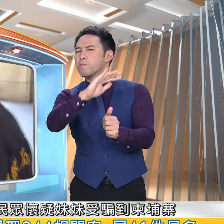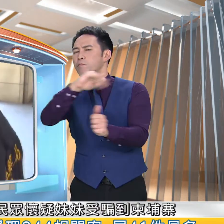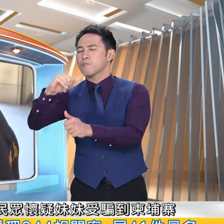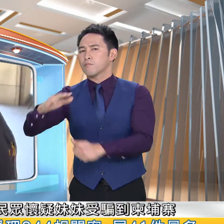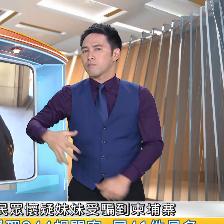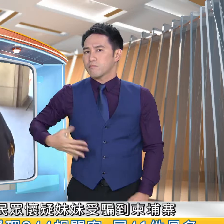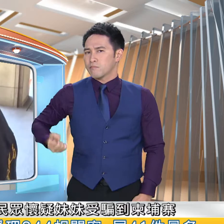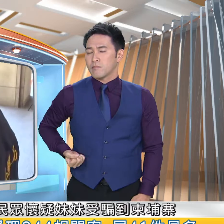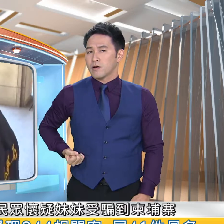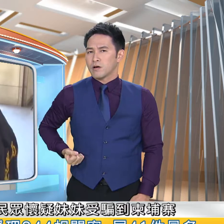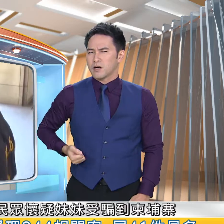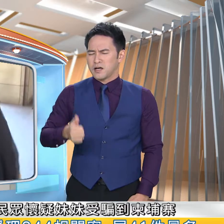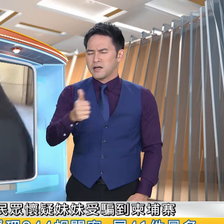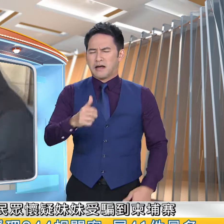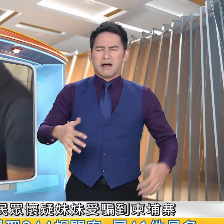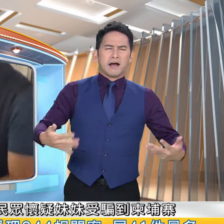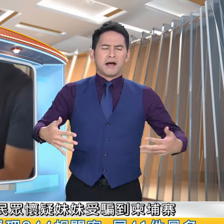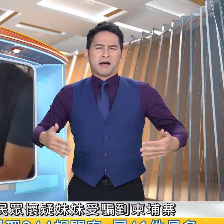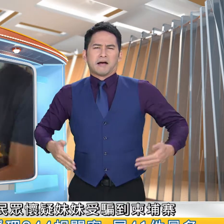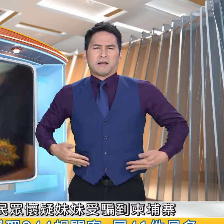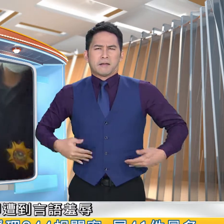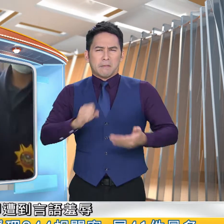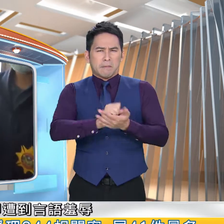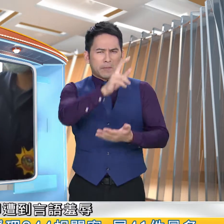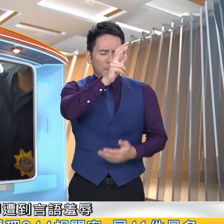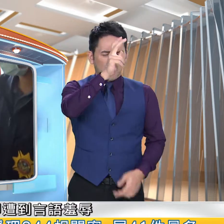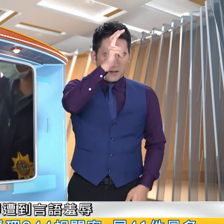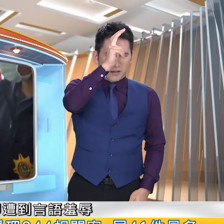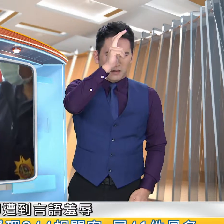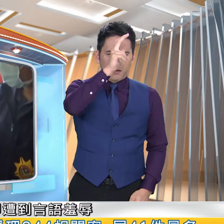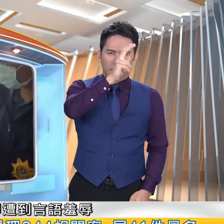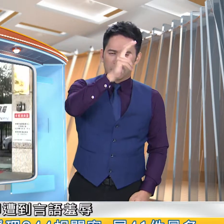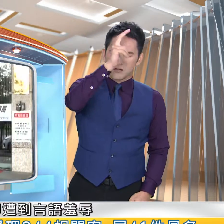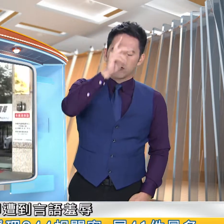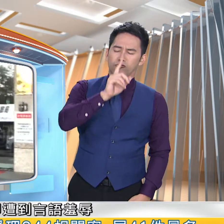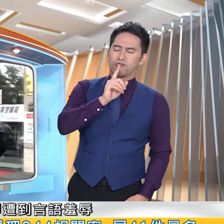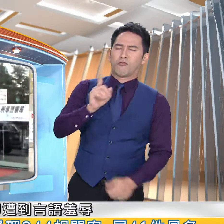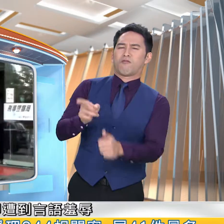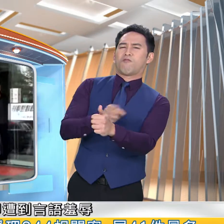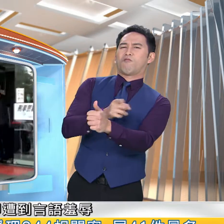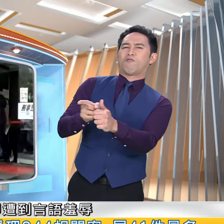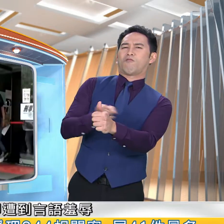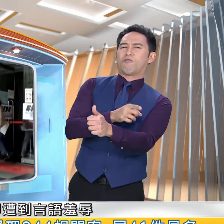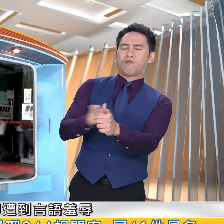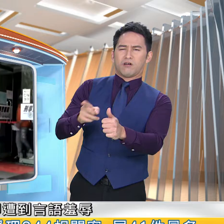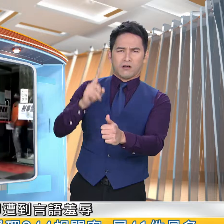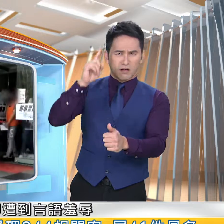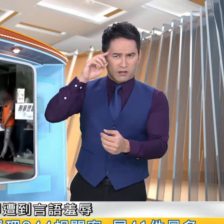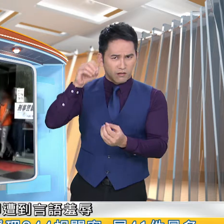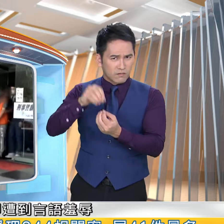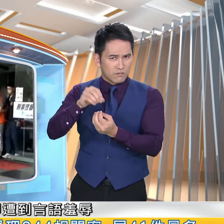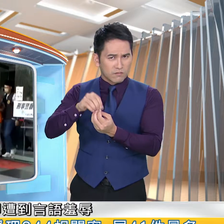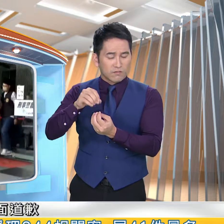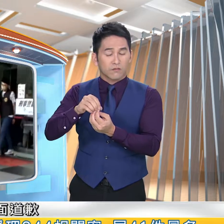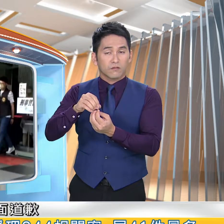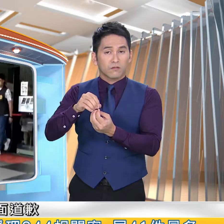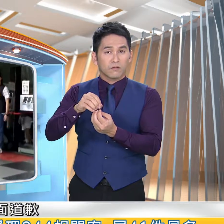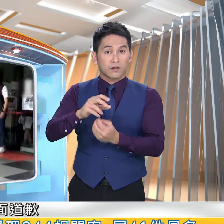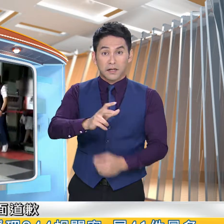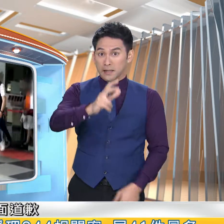妹受骗到柬埔寨，到警局报案，却遭到言语羞辱。对此，警方也